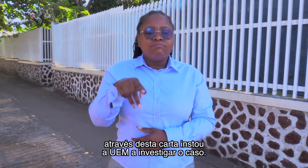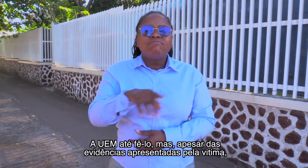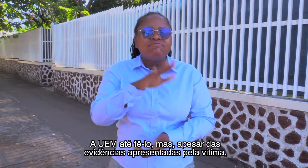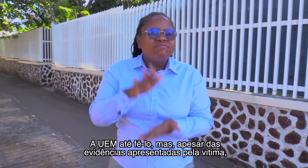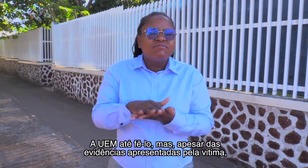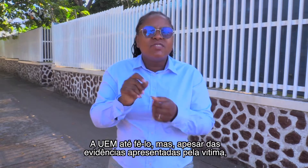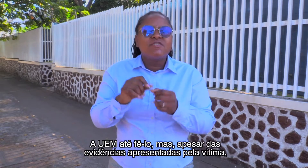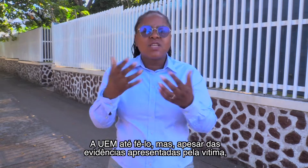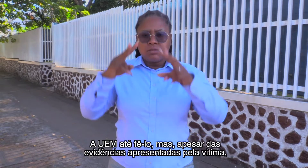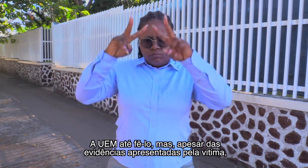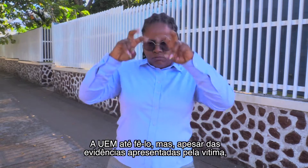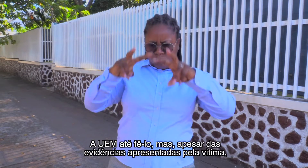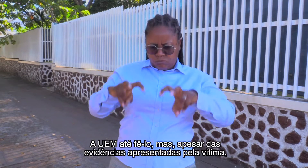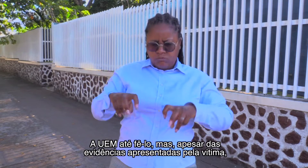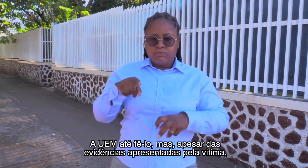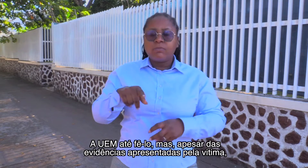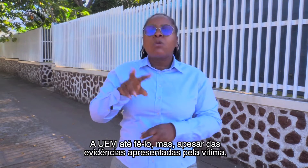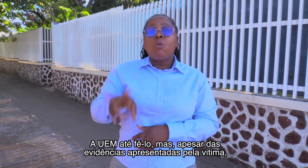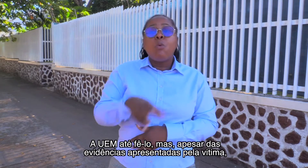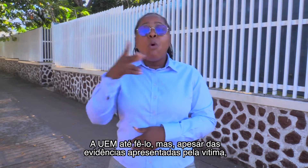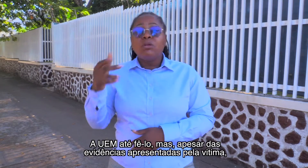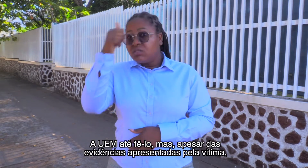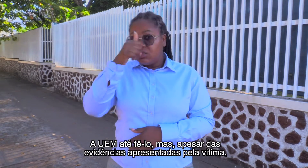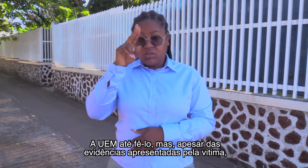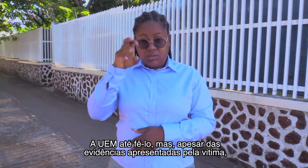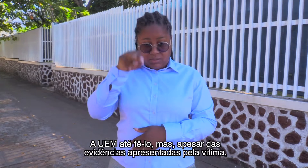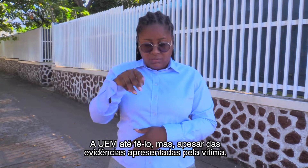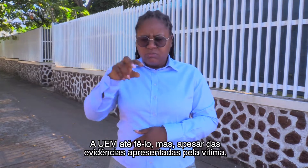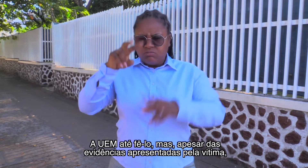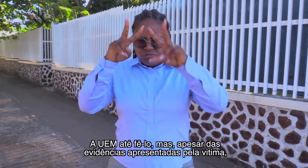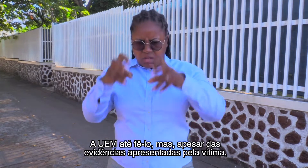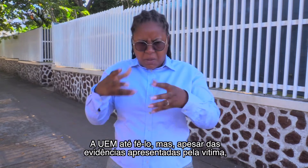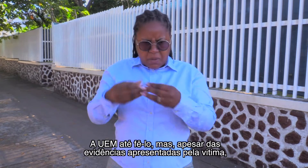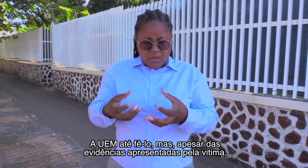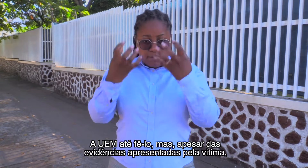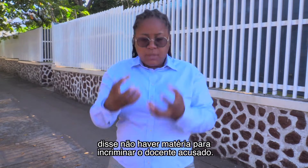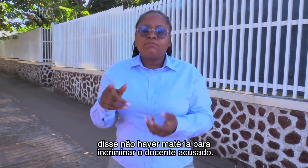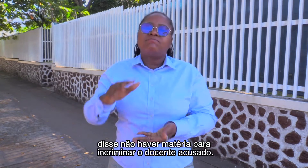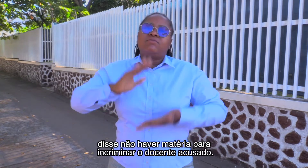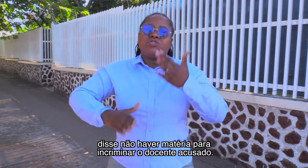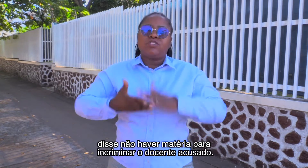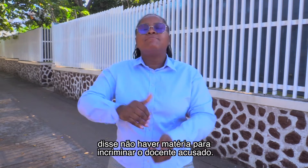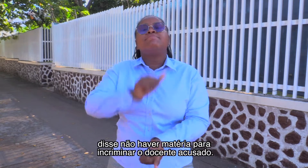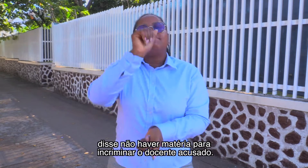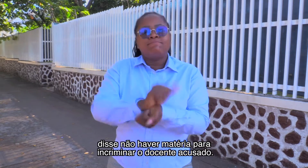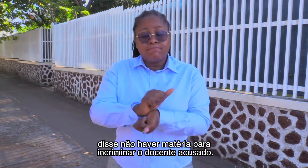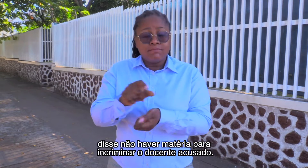A UEM até fê-lo, mas, apesar das evidências apresentadas pela vítima, diz não haver matéria